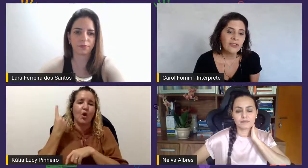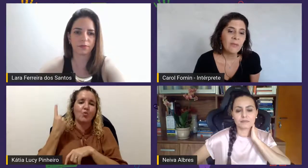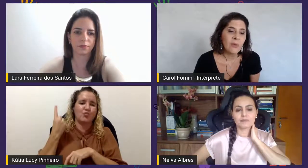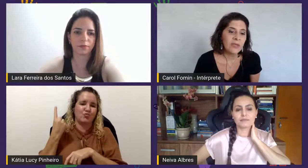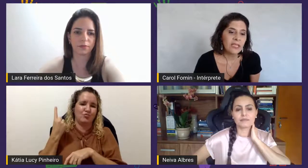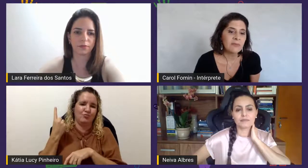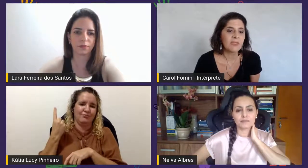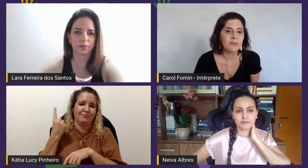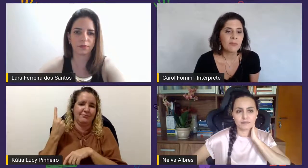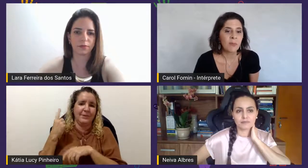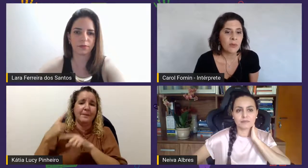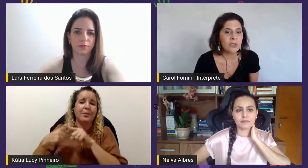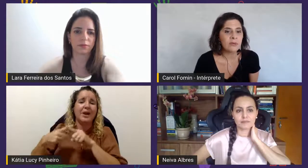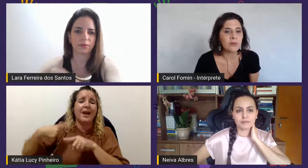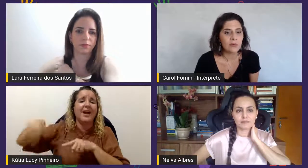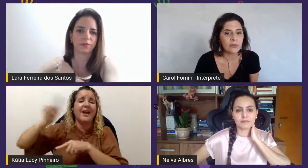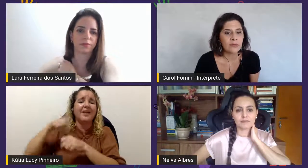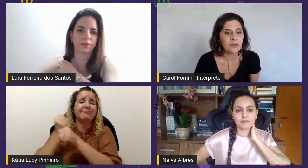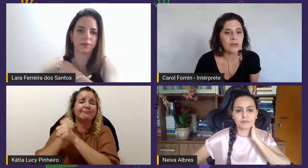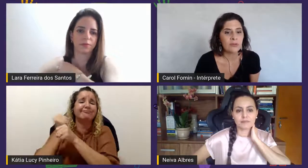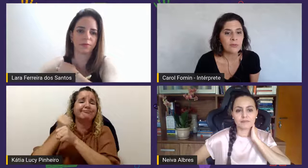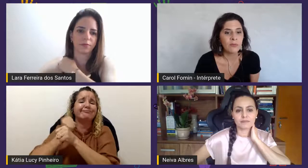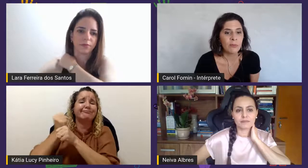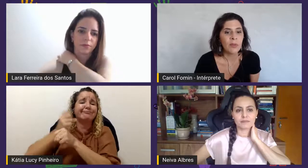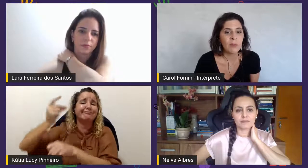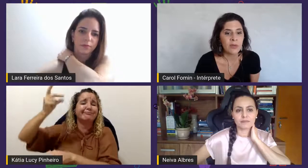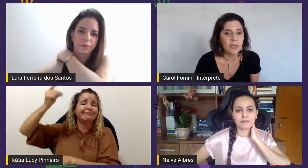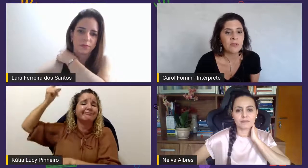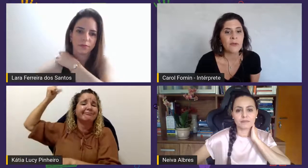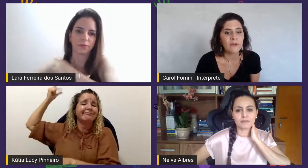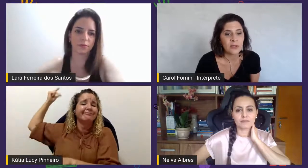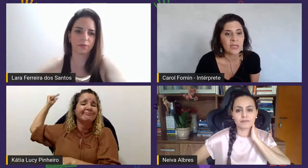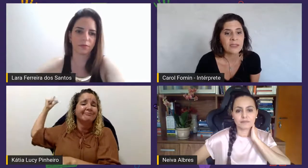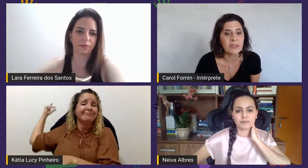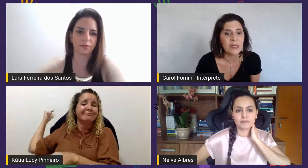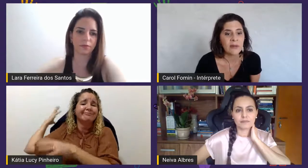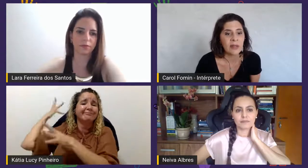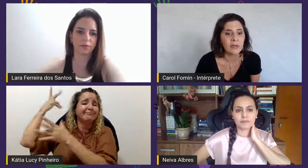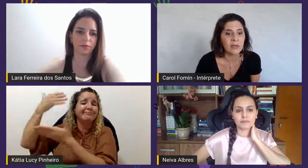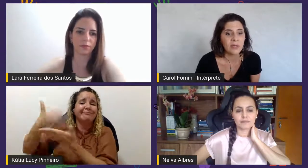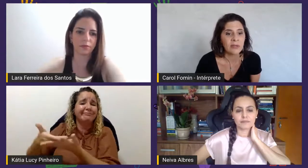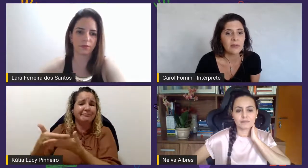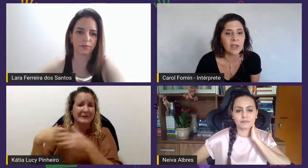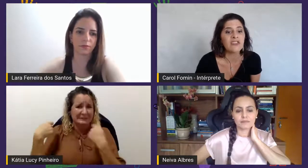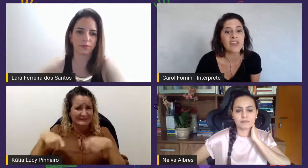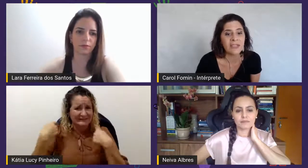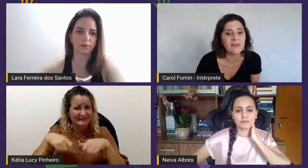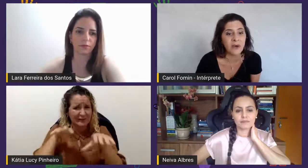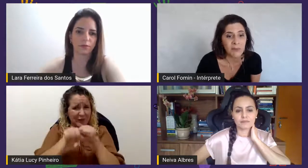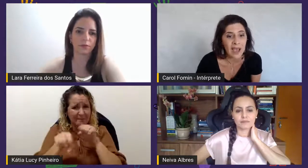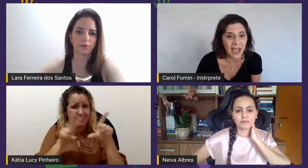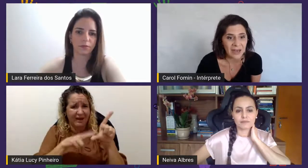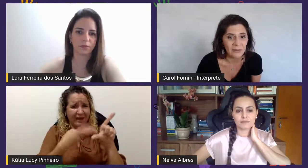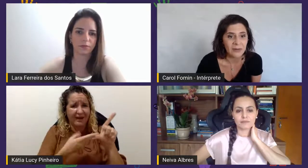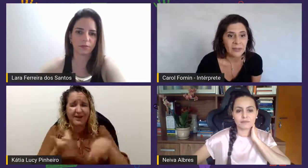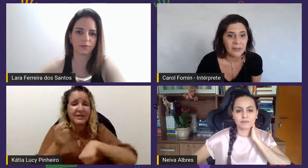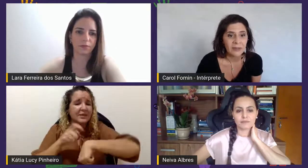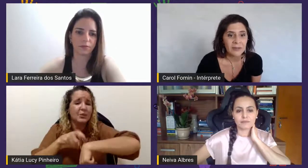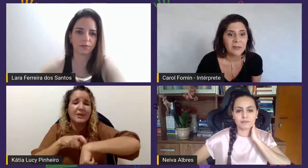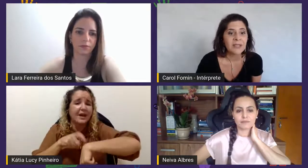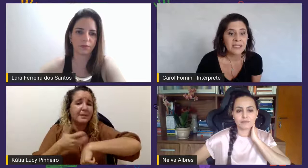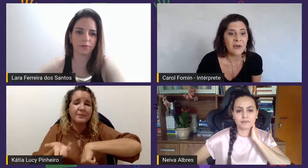a gente tem pouquíssimos cursos e pouquíssimos profissionais que estão atuando e que já se